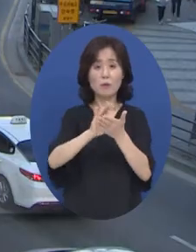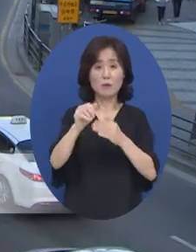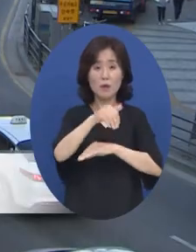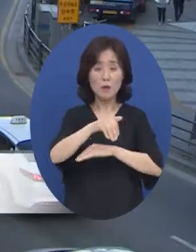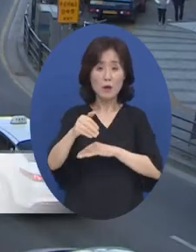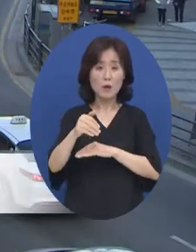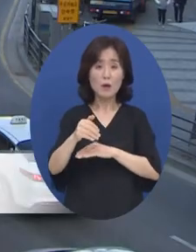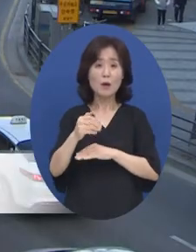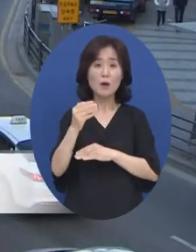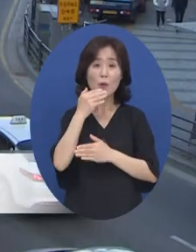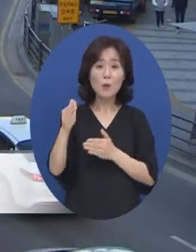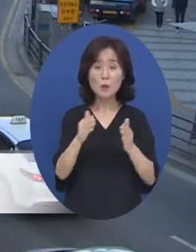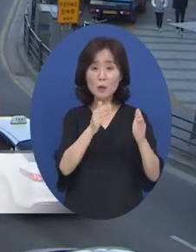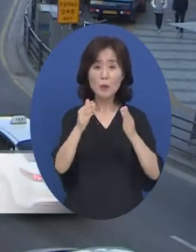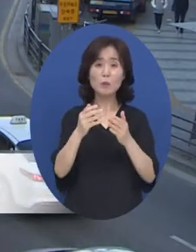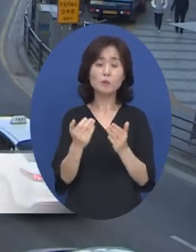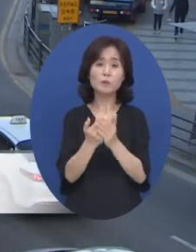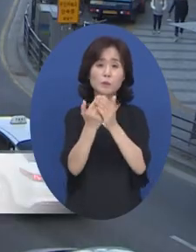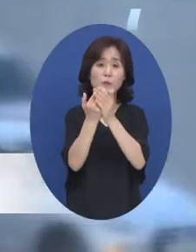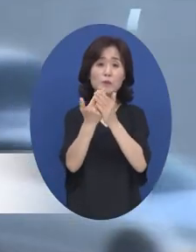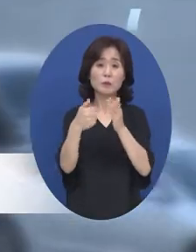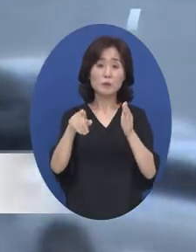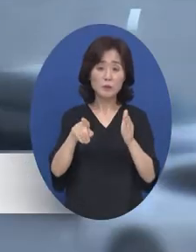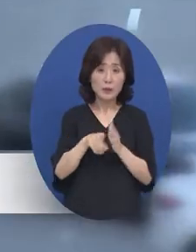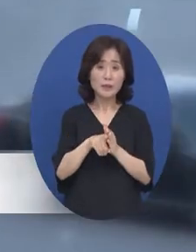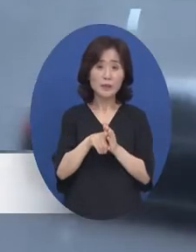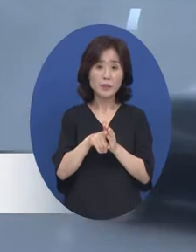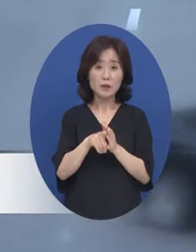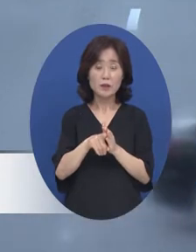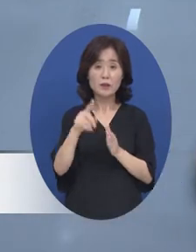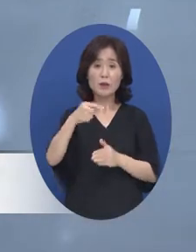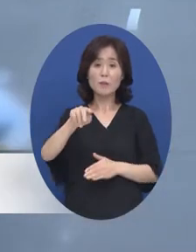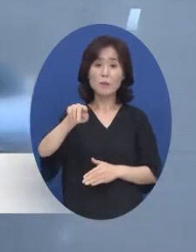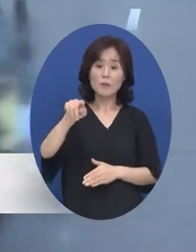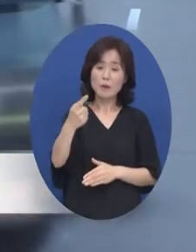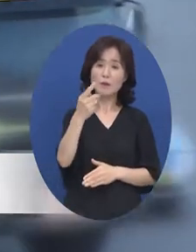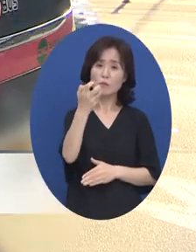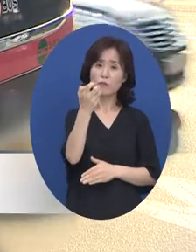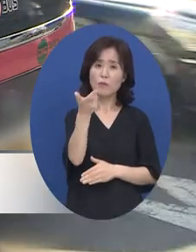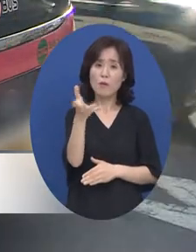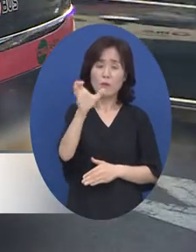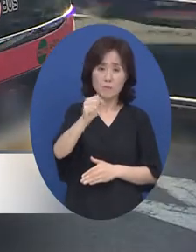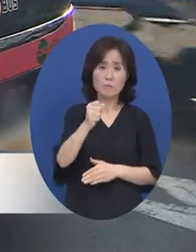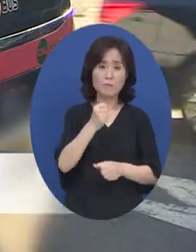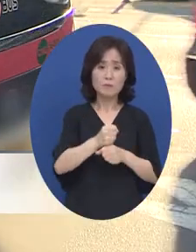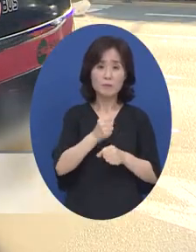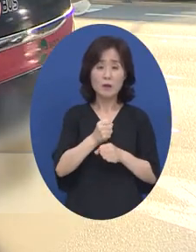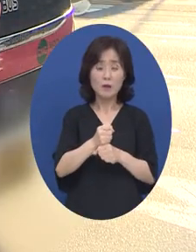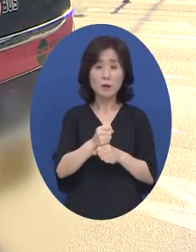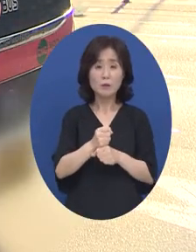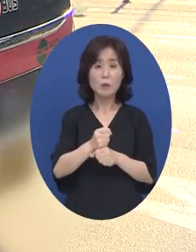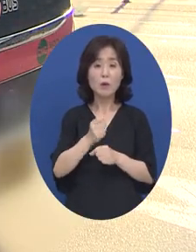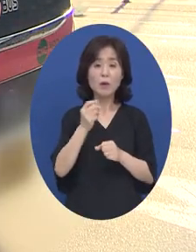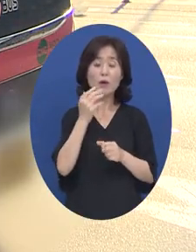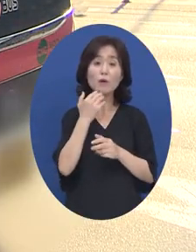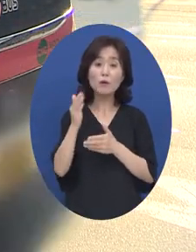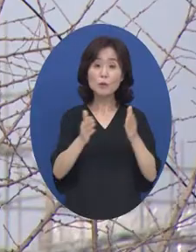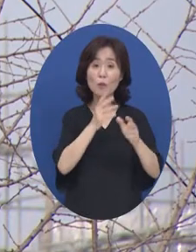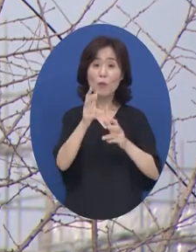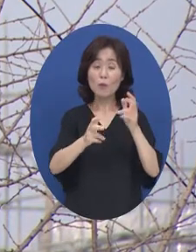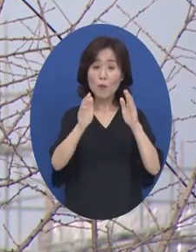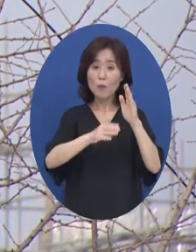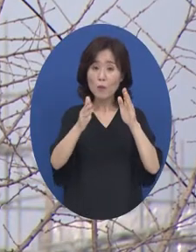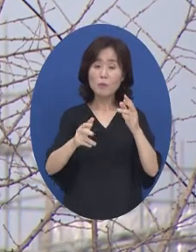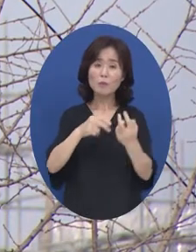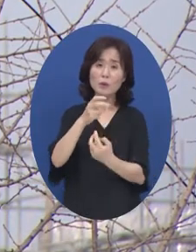교통복지 증진을 위해선 1,368억 원의 예산을 책정했습니다. 교통공사 설립과 경기도형 공공버스 운영 지원, 무인